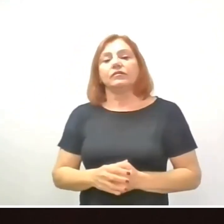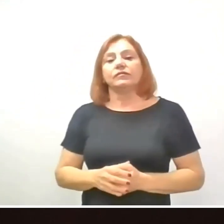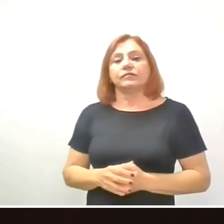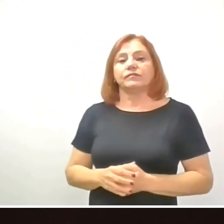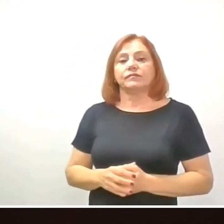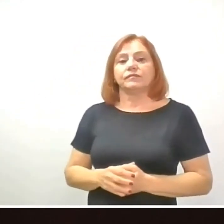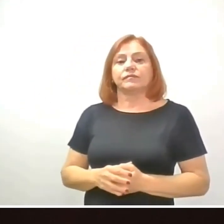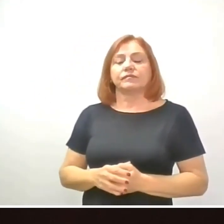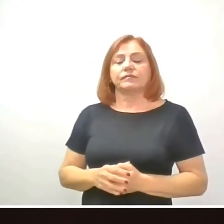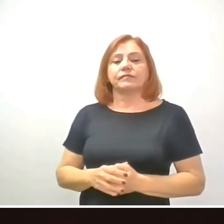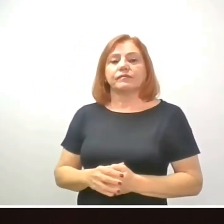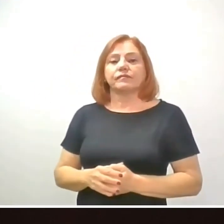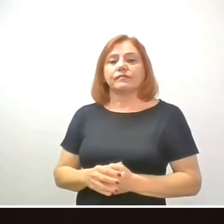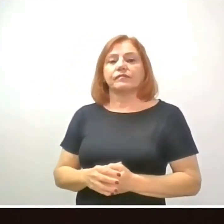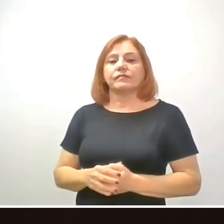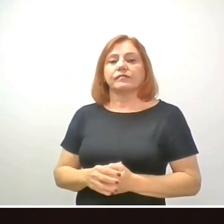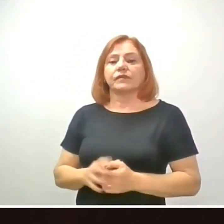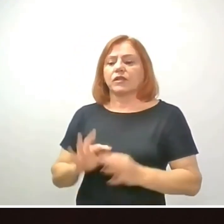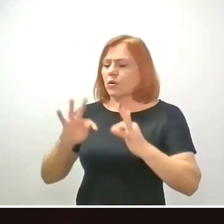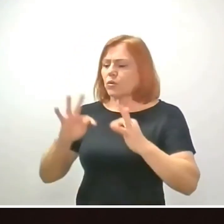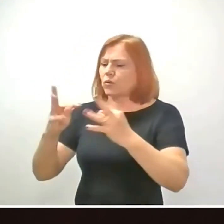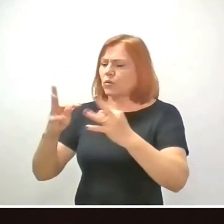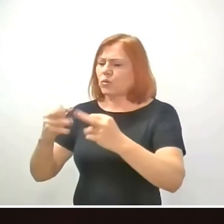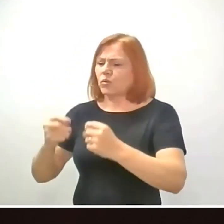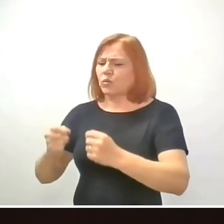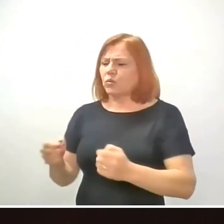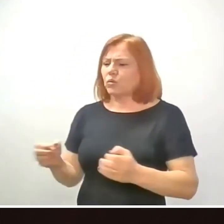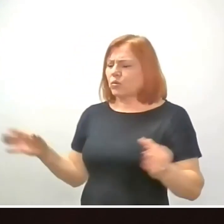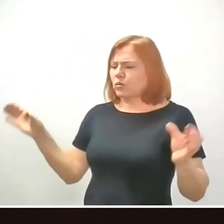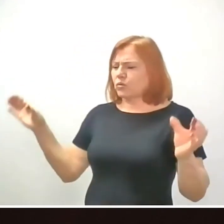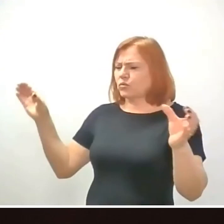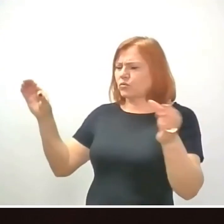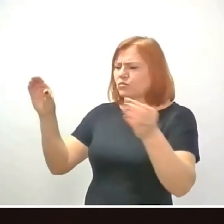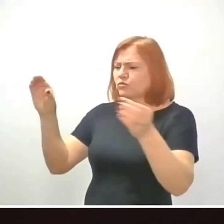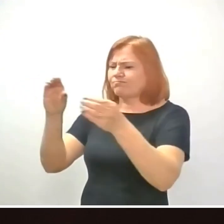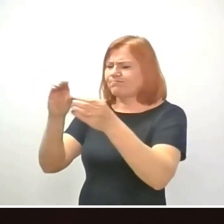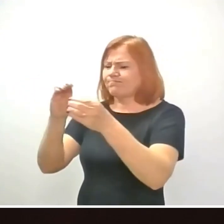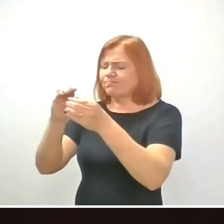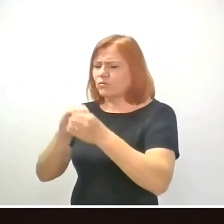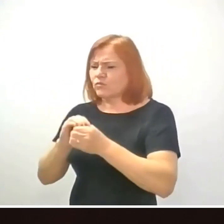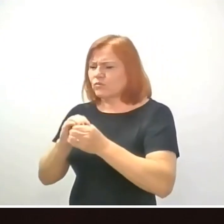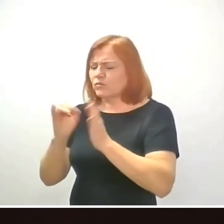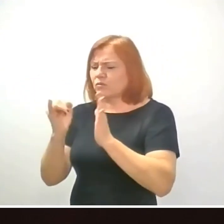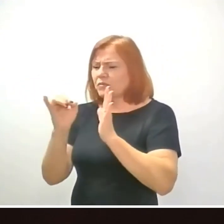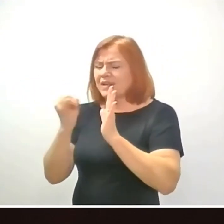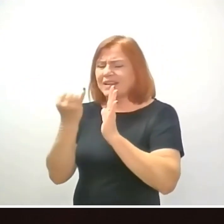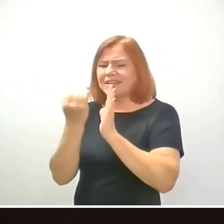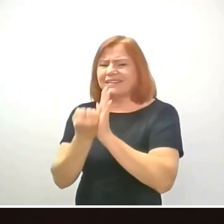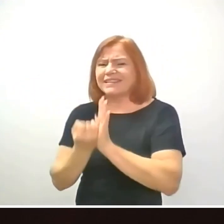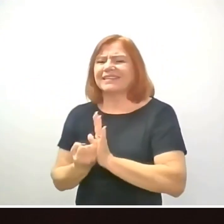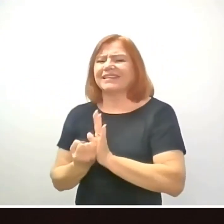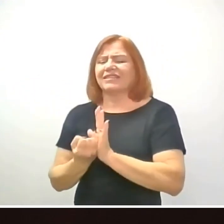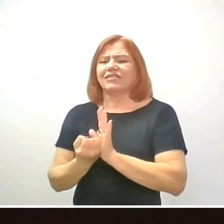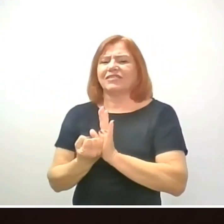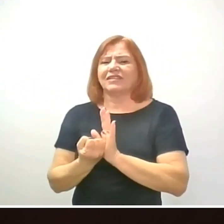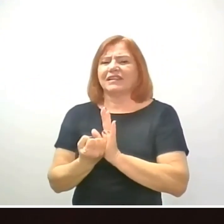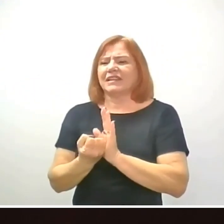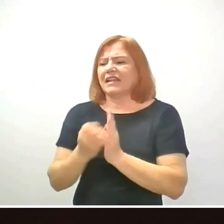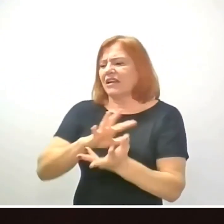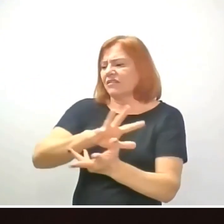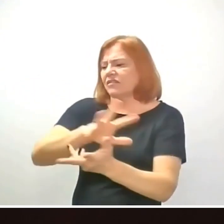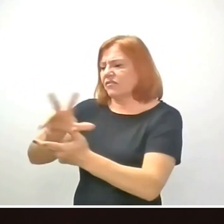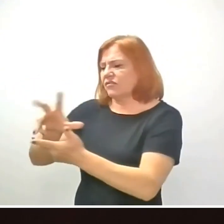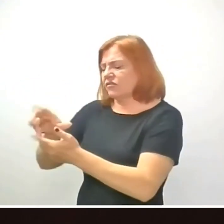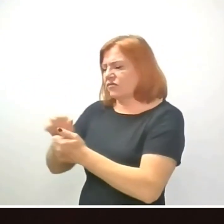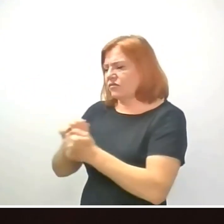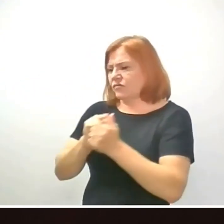nos tornaremos parte de uma entidade universal, que está em João capítulo